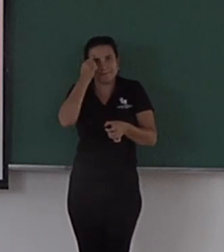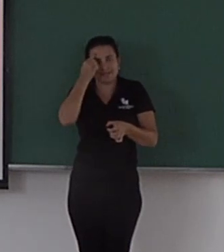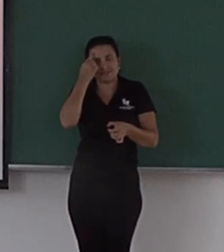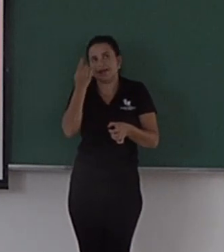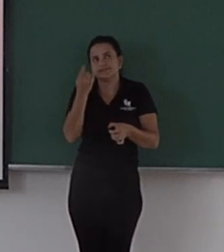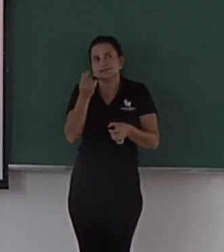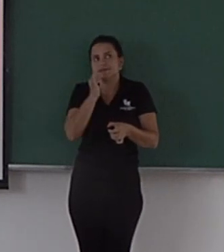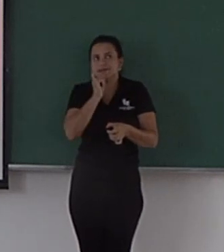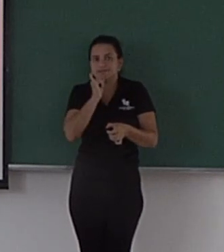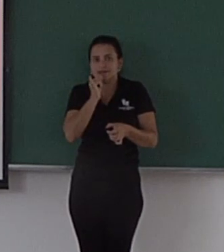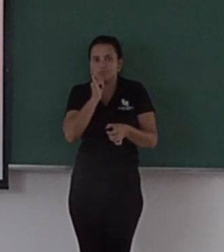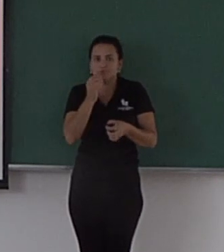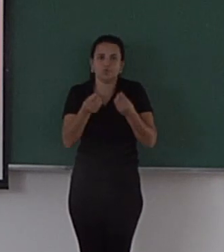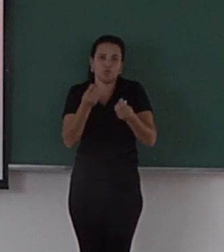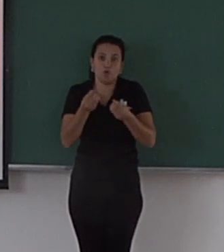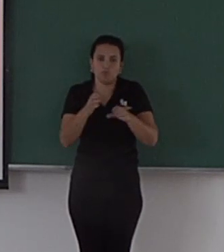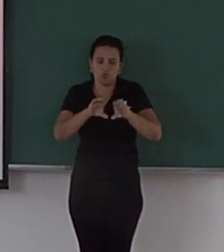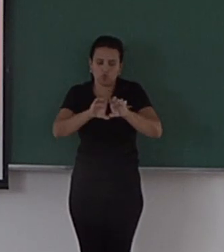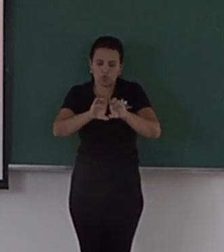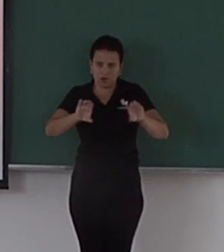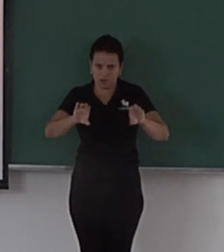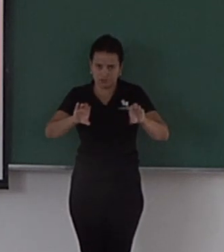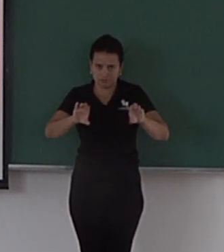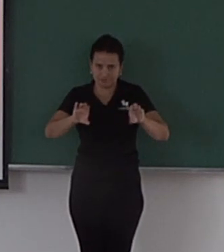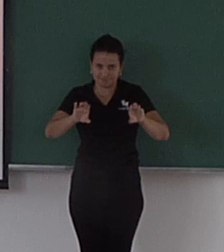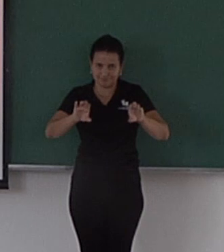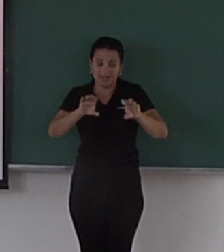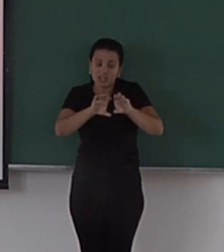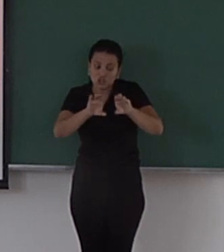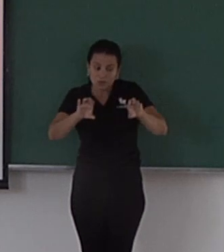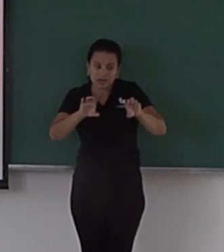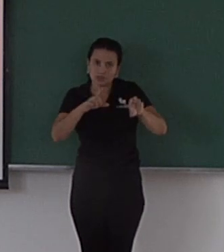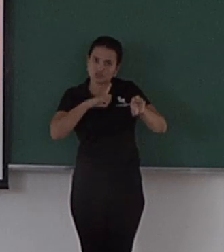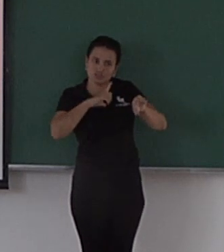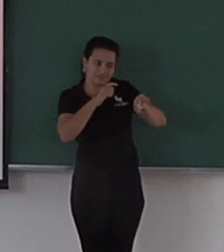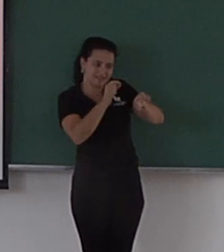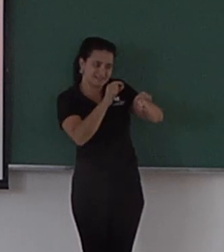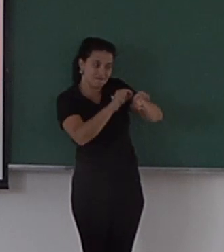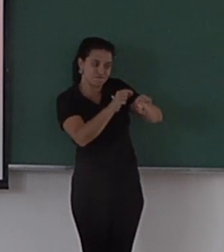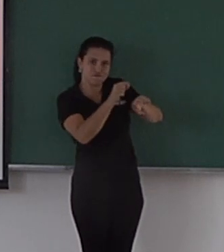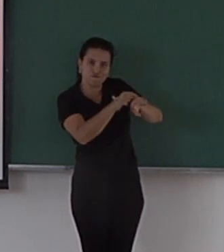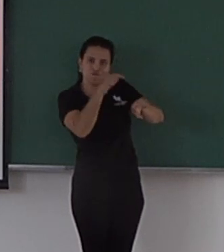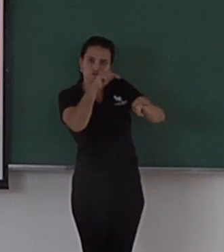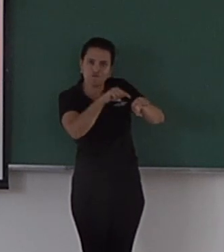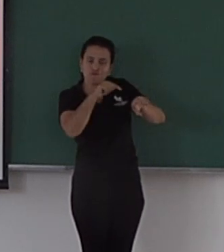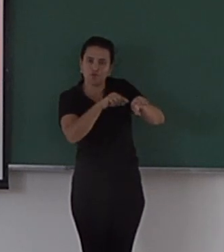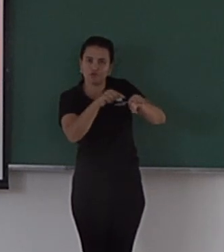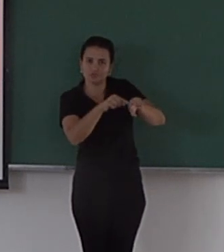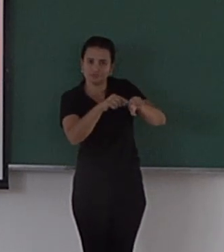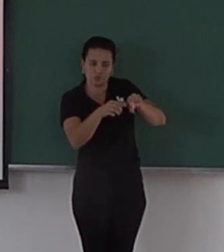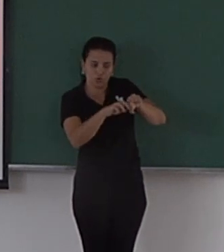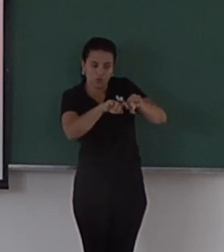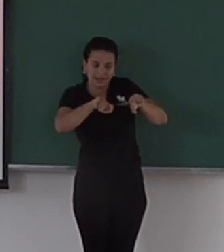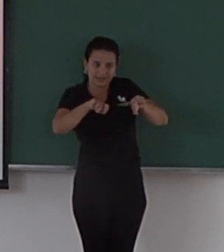bem grosseira assim, é como se fosse um cano de PVC todo furado. Então, todo o líquido que está passando dentro do cano, ele não fica dentro do cano, ele